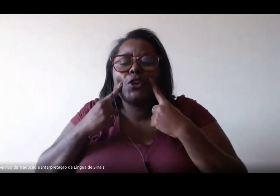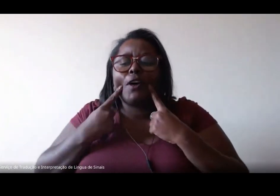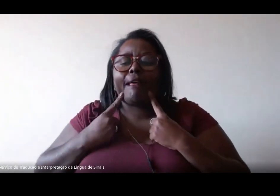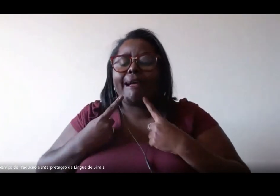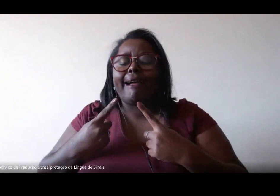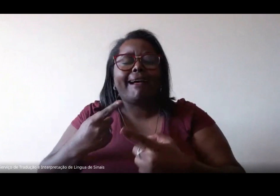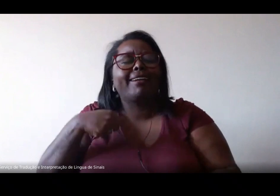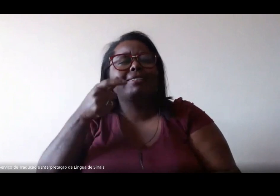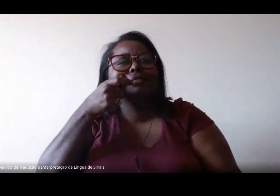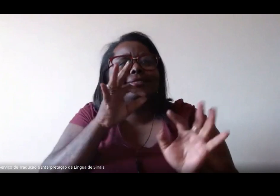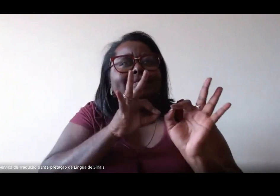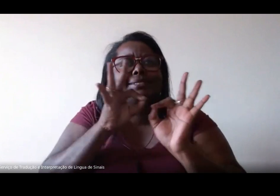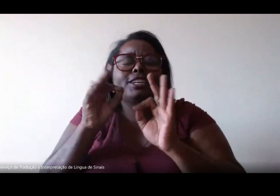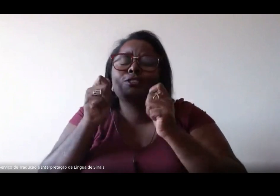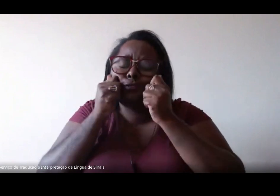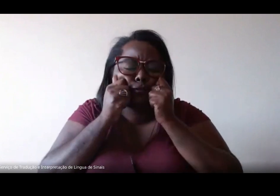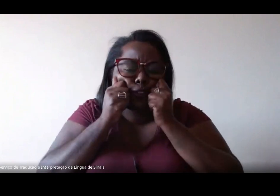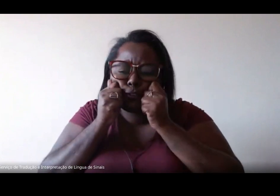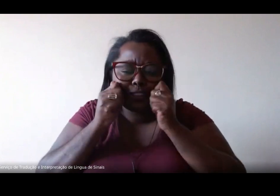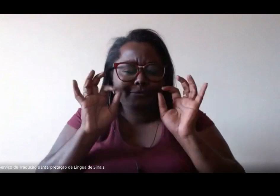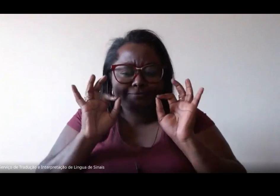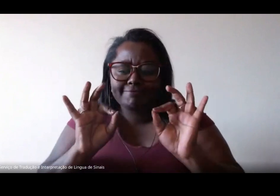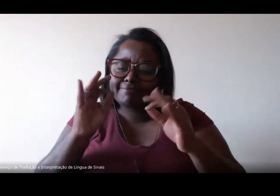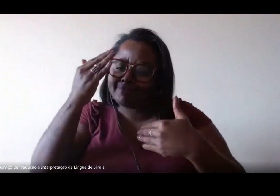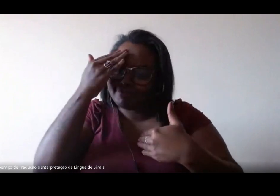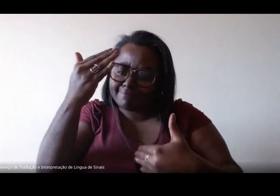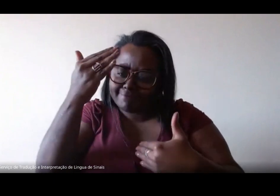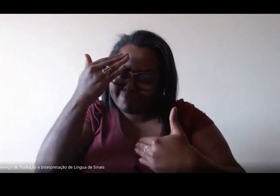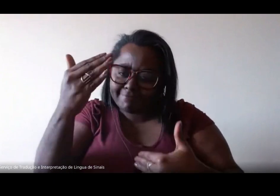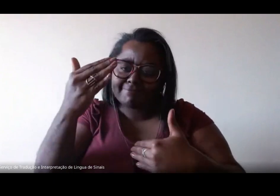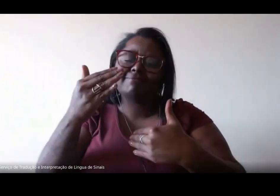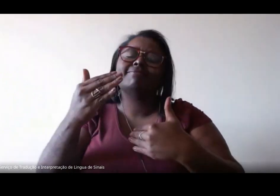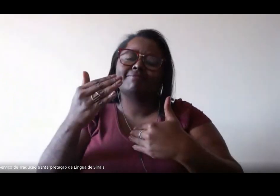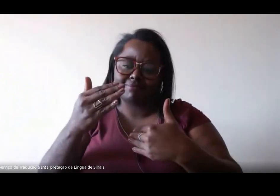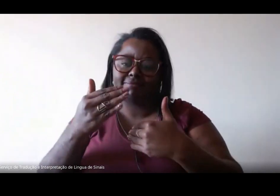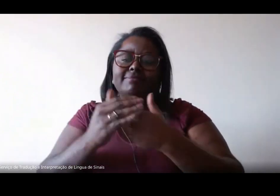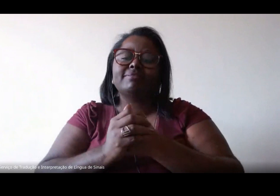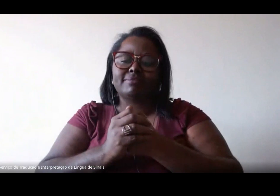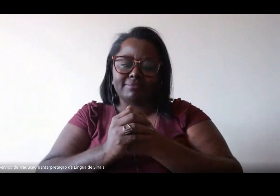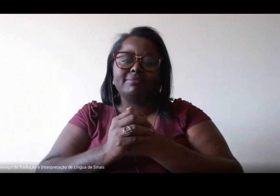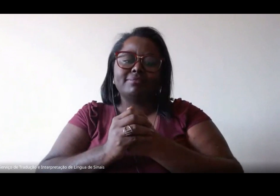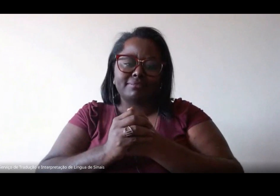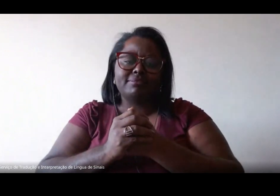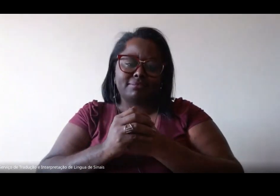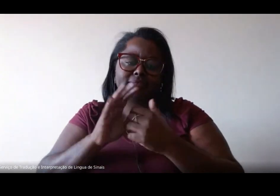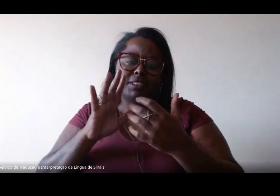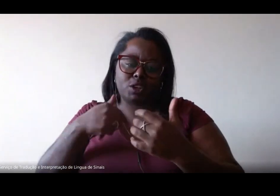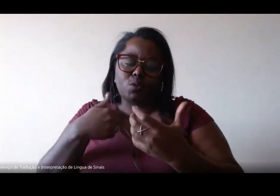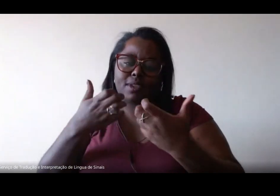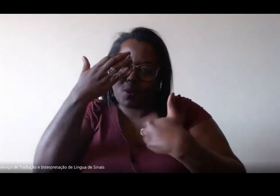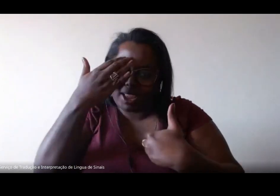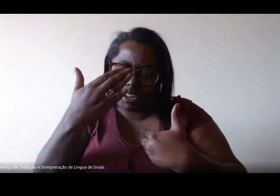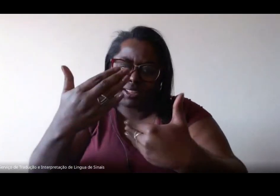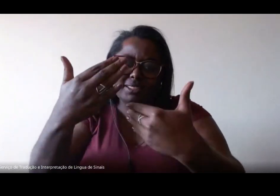com vontade de chorar. Então, muito fofinho. Então, eu quero agradecer, em nome de todo o